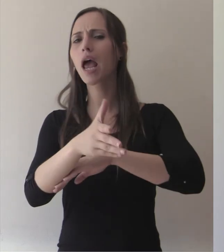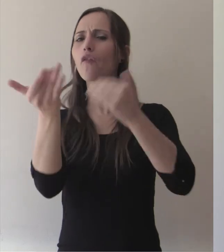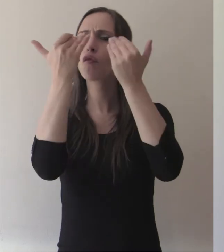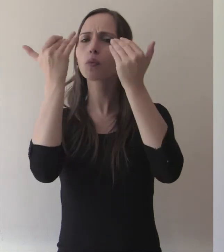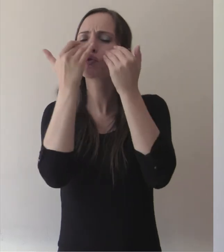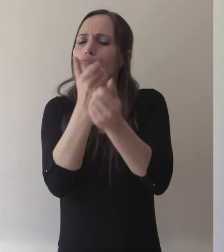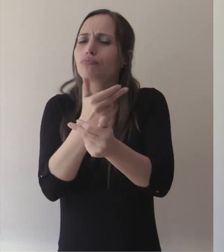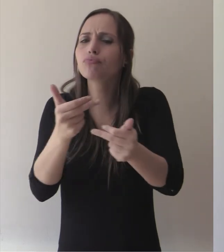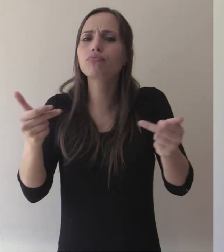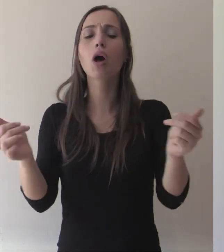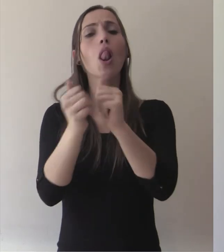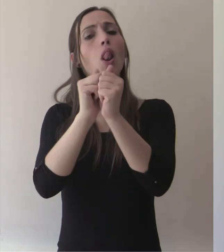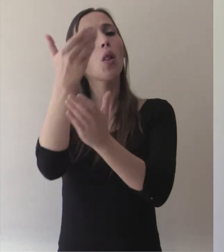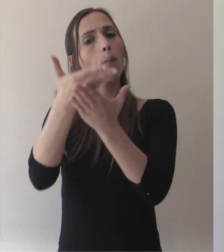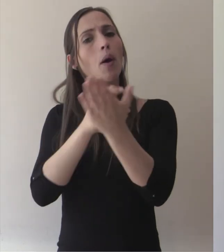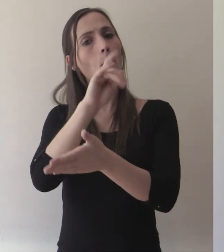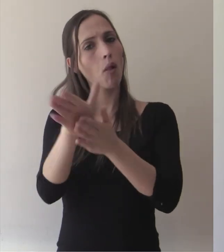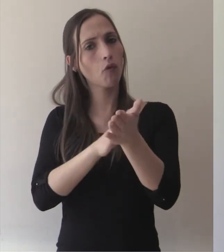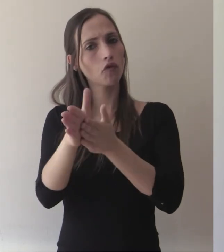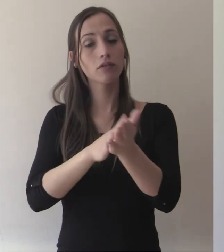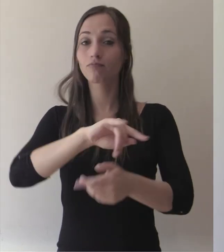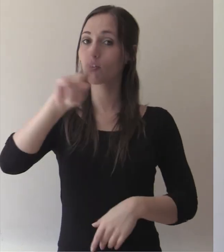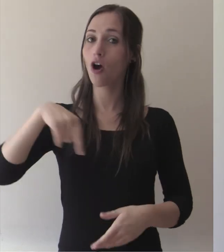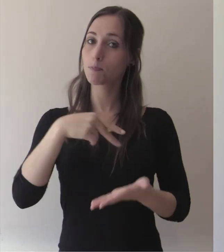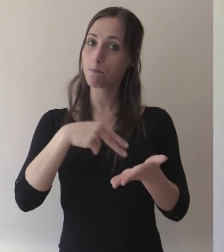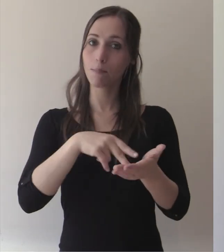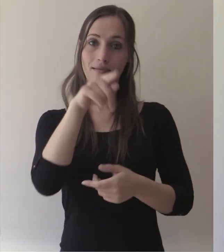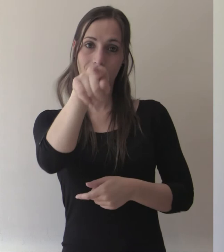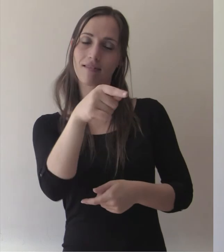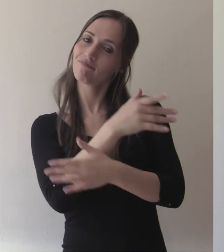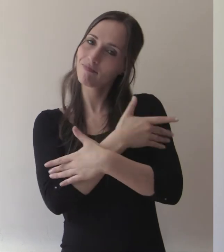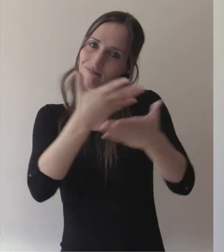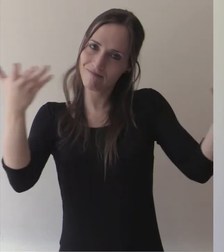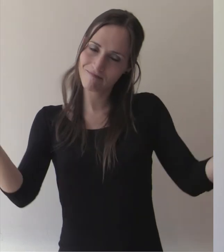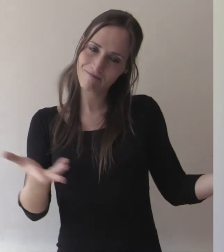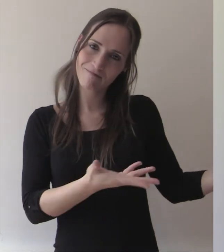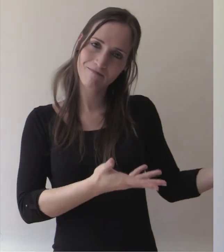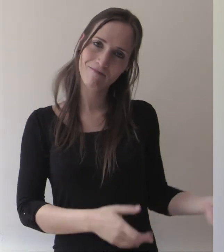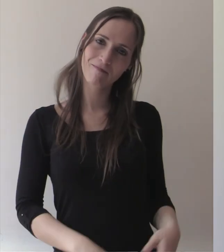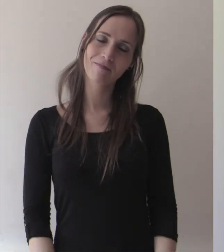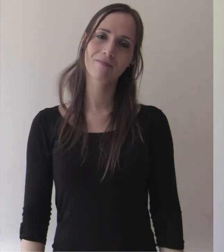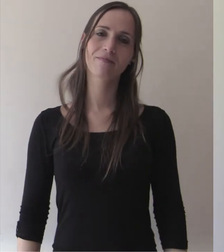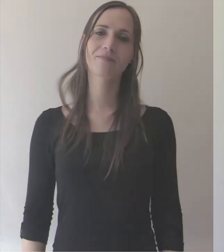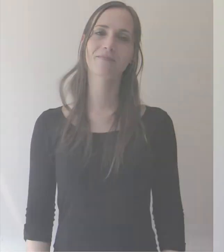acesso a muitas informações e documentos que podem ser úteis. Estamos à tua espera, de braços abertos.